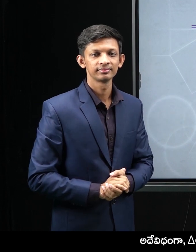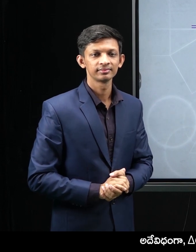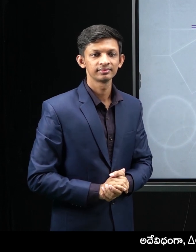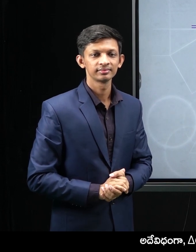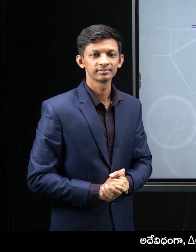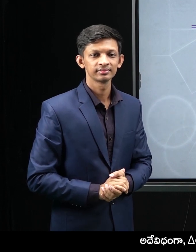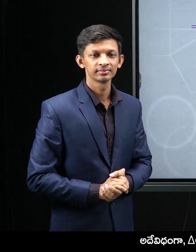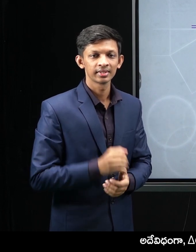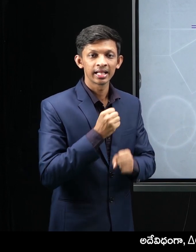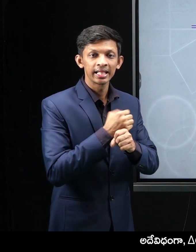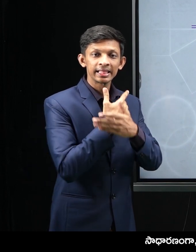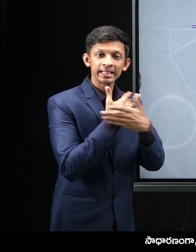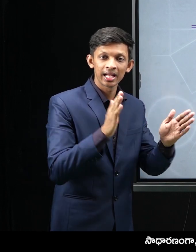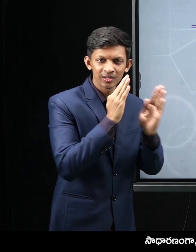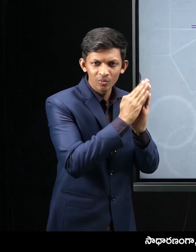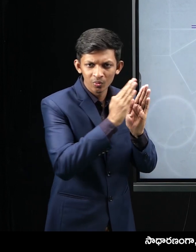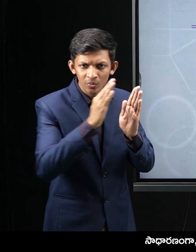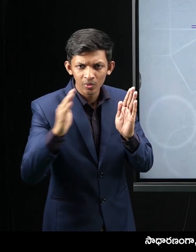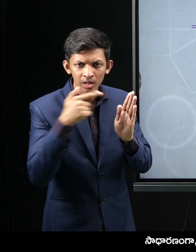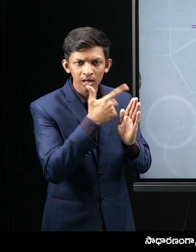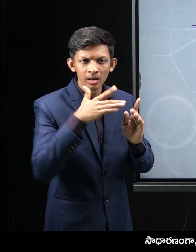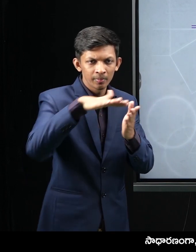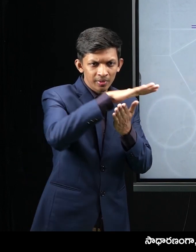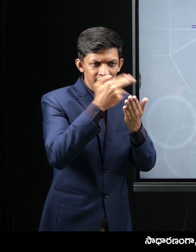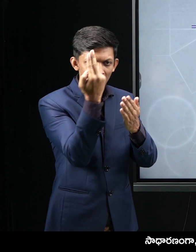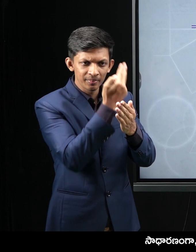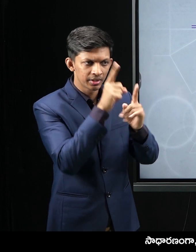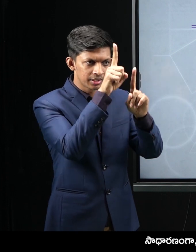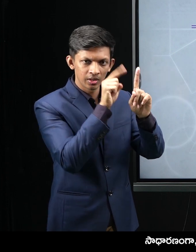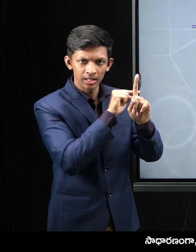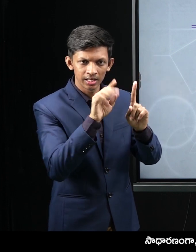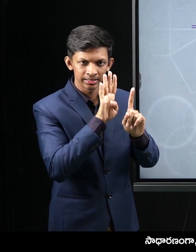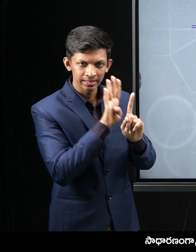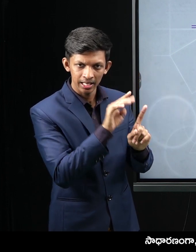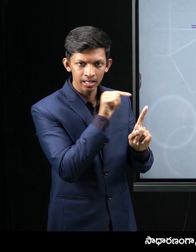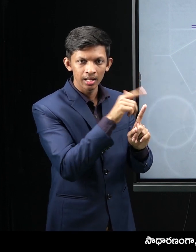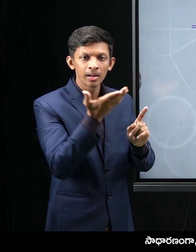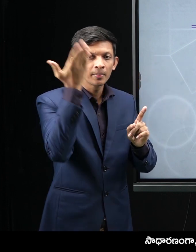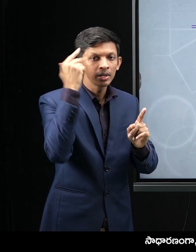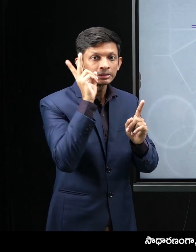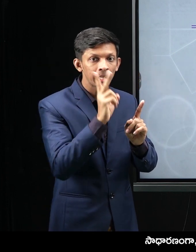మరియు మొదలైనవి. సాధారణంగా వరుస ప్రాంతాలు మునుపటి ప్రాంతాలలో 4వ వంతు.